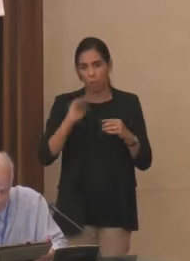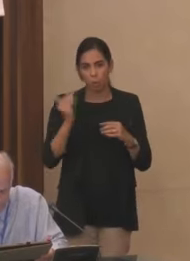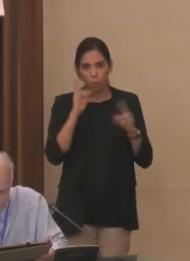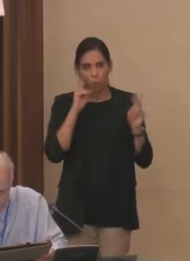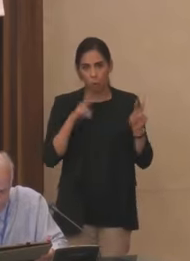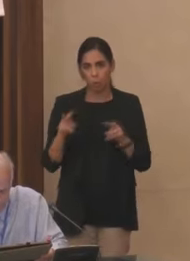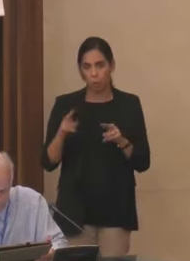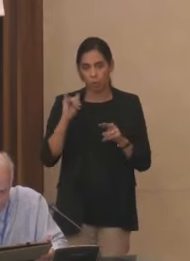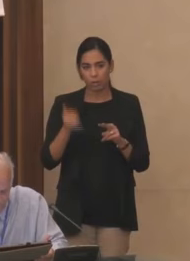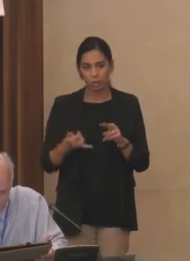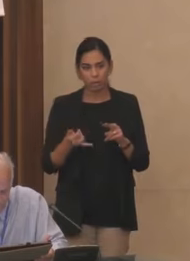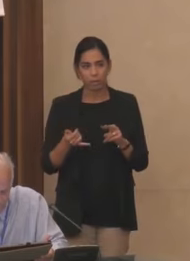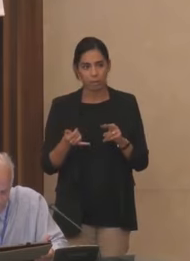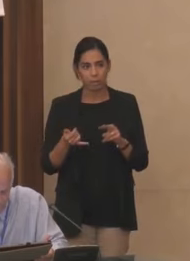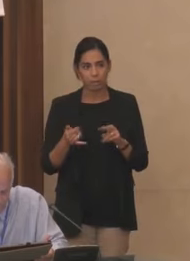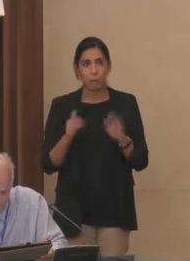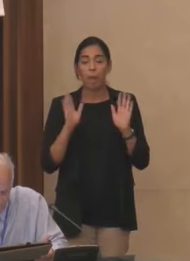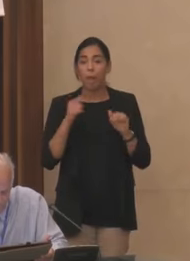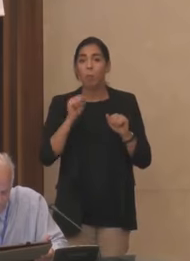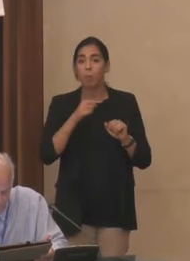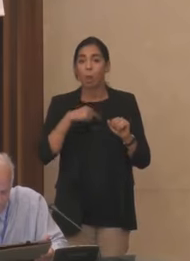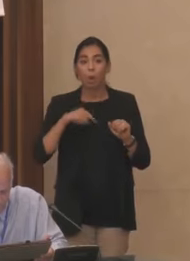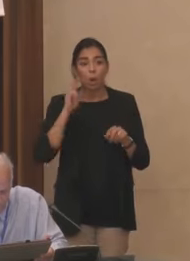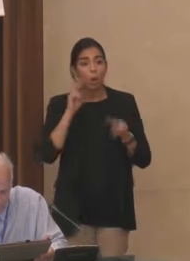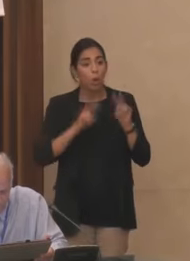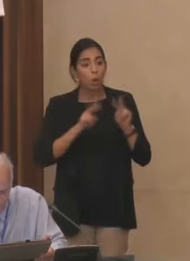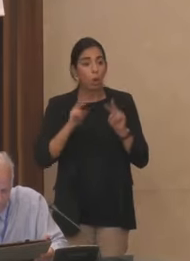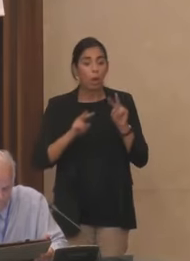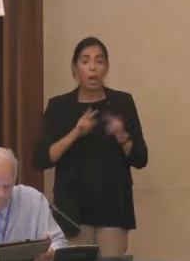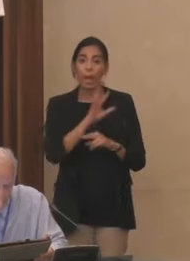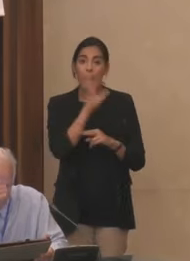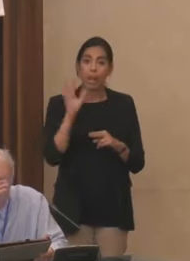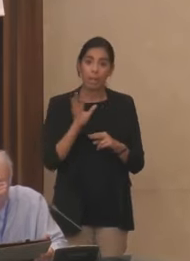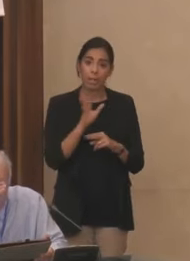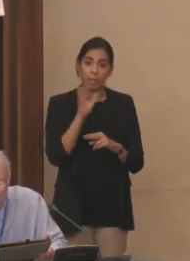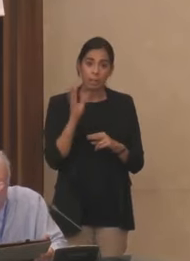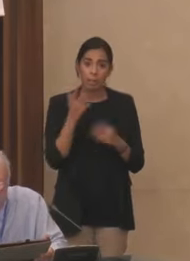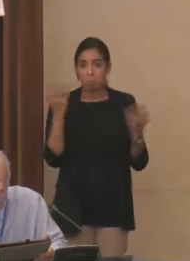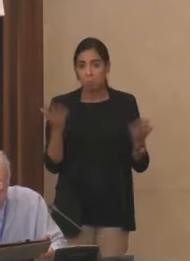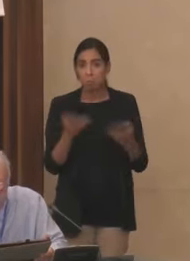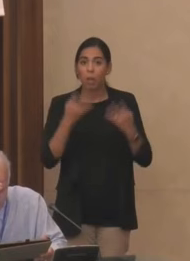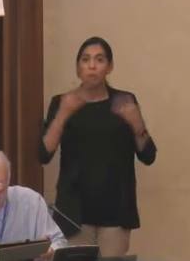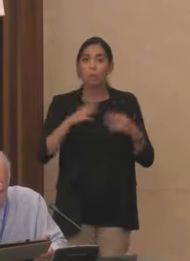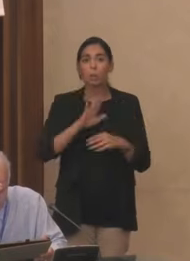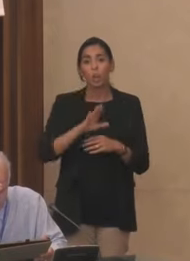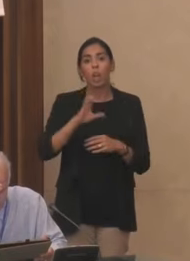a curare, potremo controllare, per esempio, la funzione della